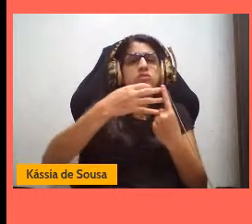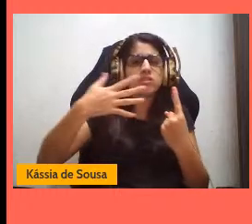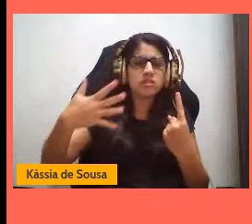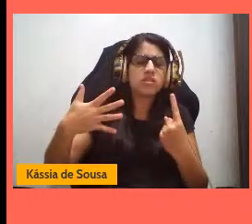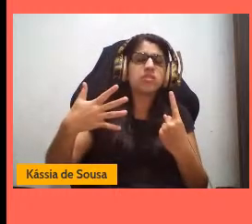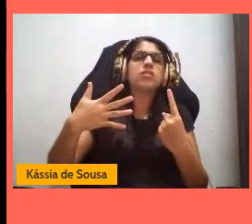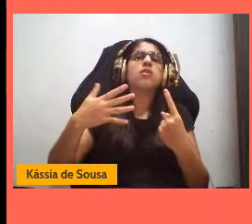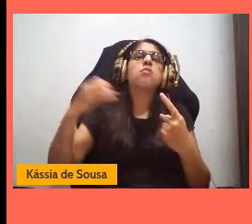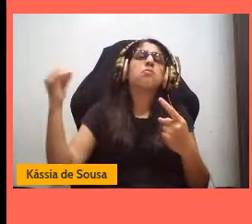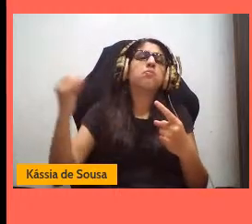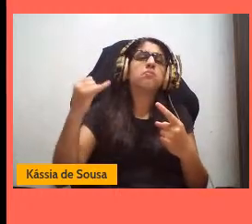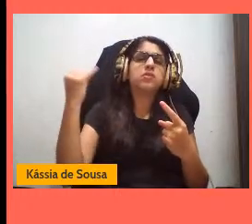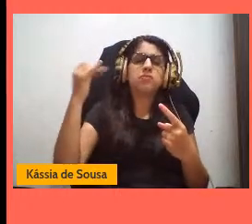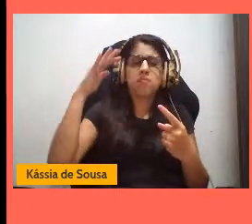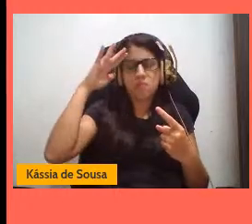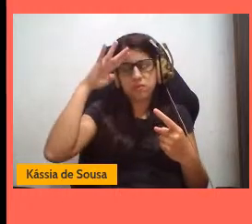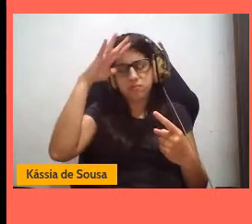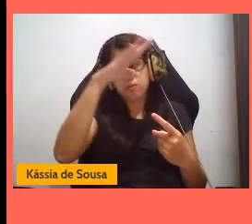porque